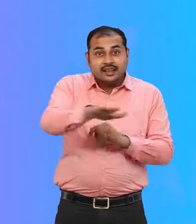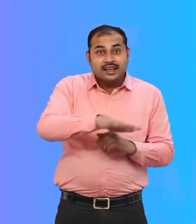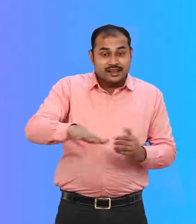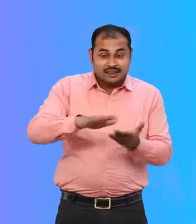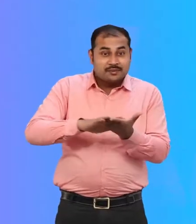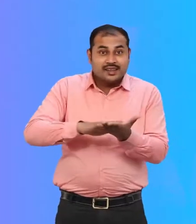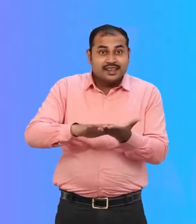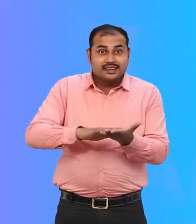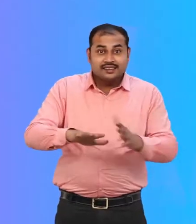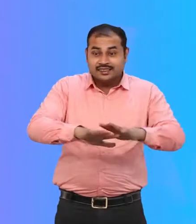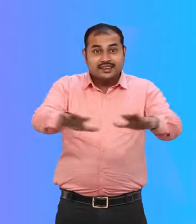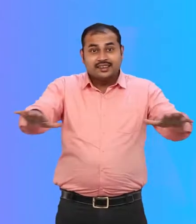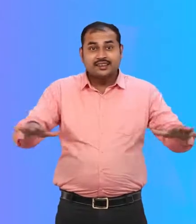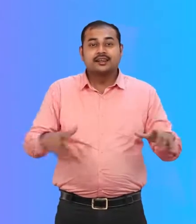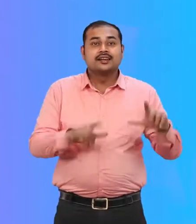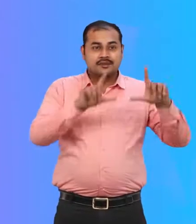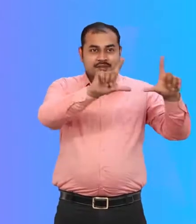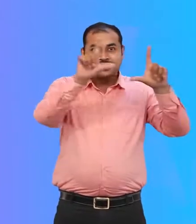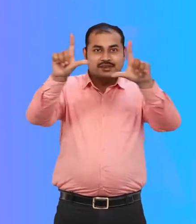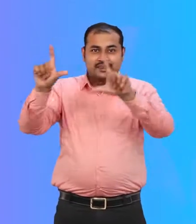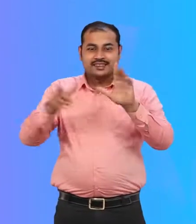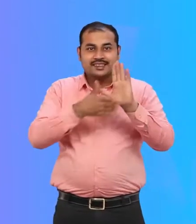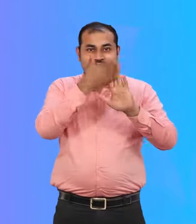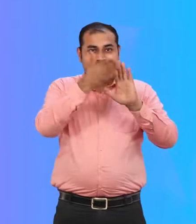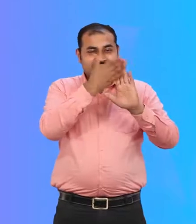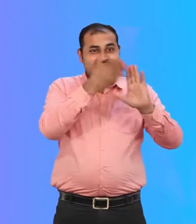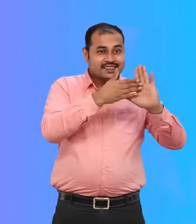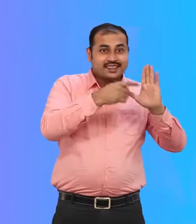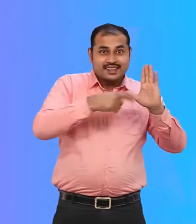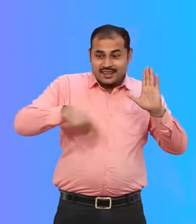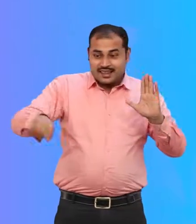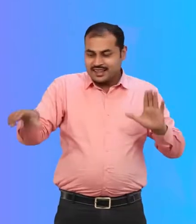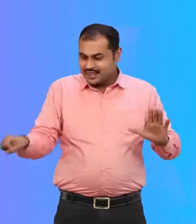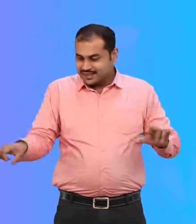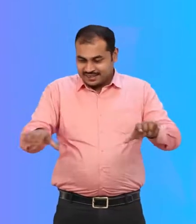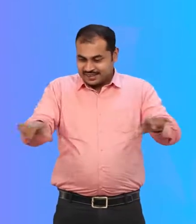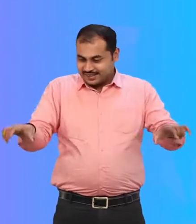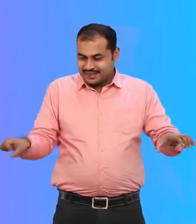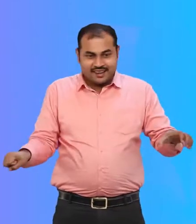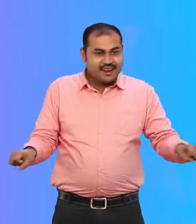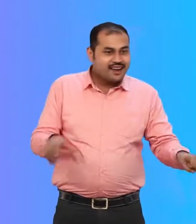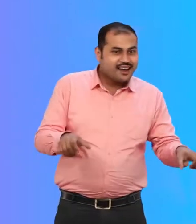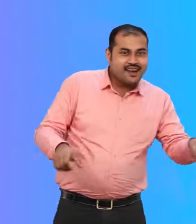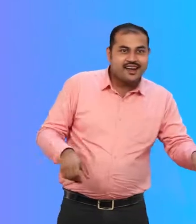के अंदर भी ब्रेंड साइन बोर्ड हैंडल और टेक्सटाइल पद के कारण